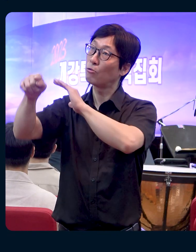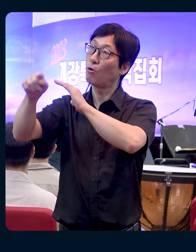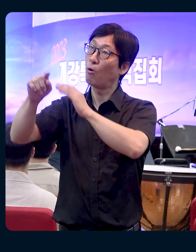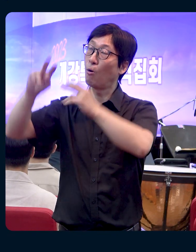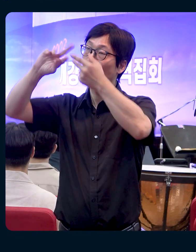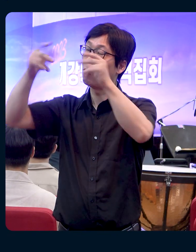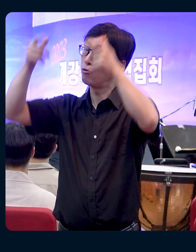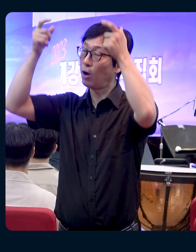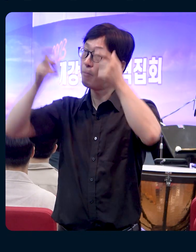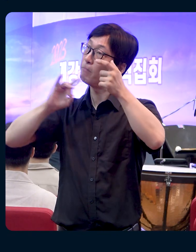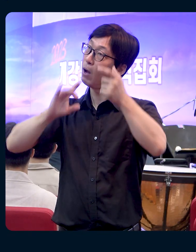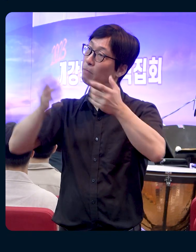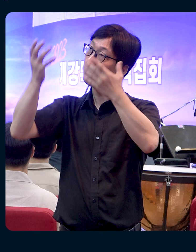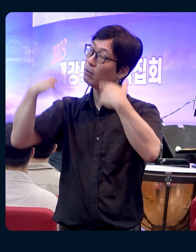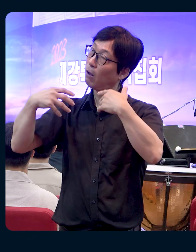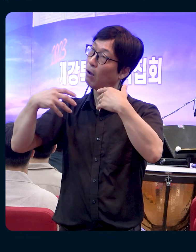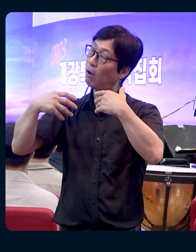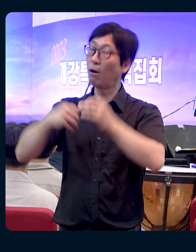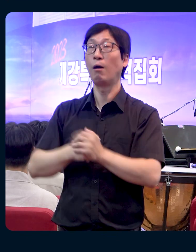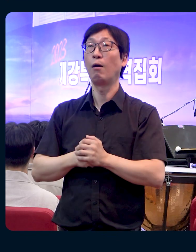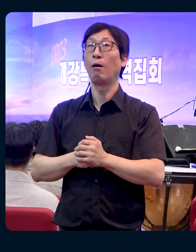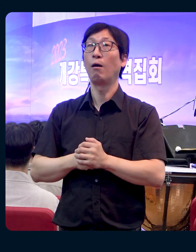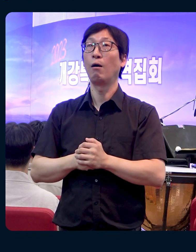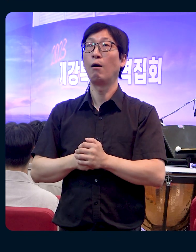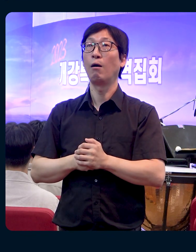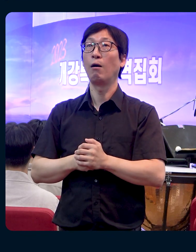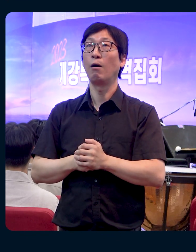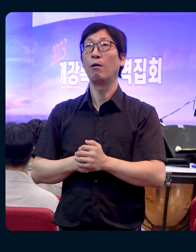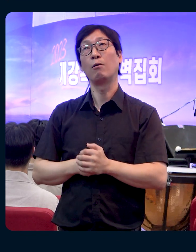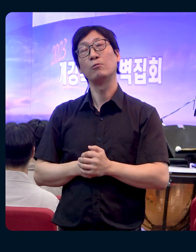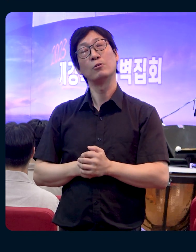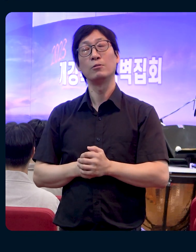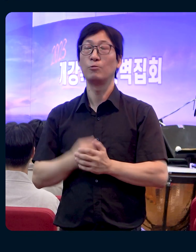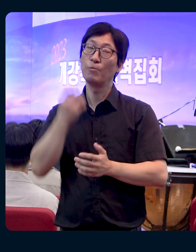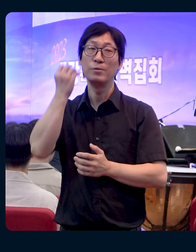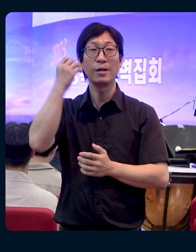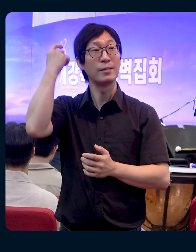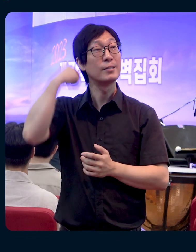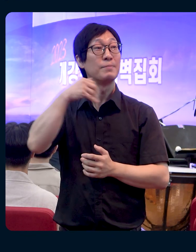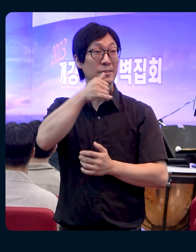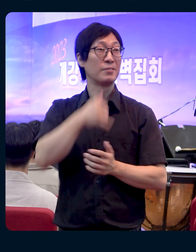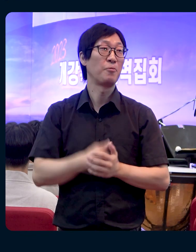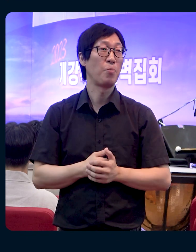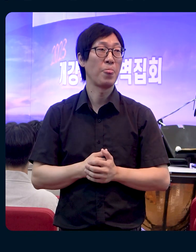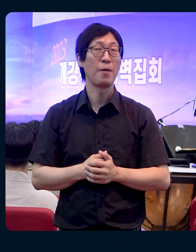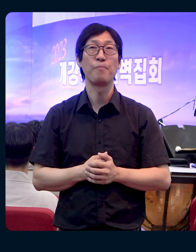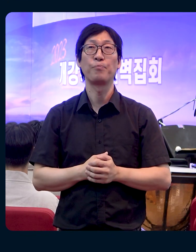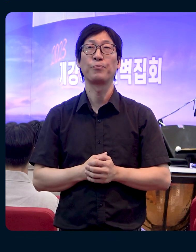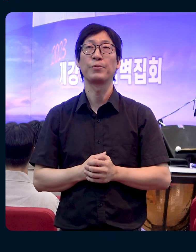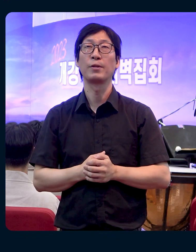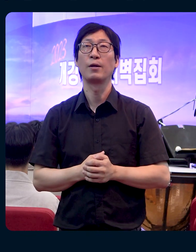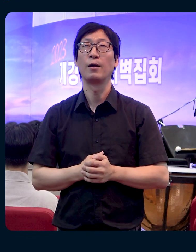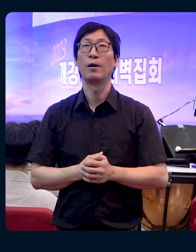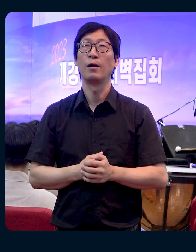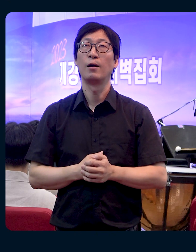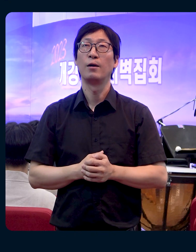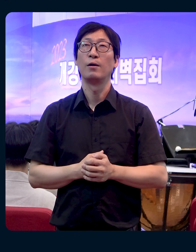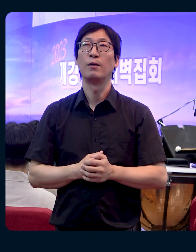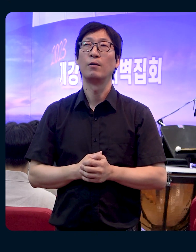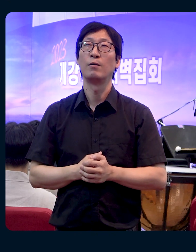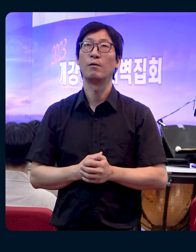않겠어요? 그 쓰고 다니고 거기다 보석까지 단대. 저는 원래 그런 걸 싫어하니까 그런지 모르겠지만